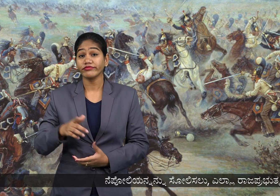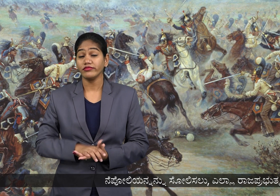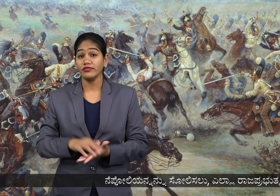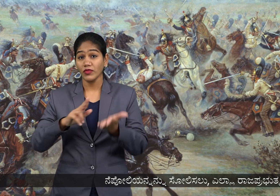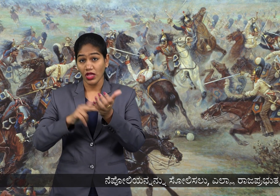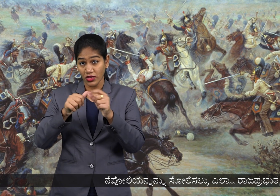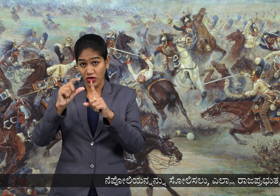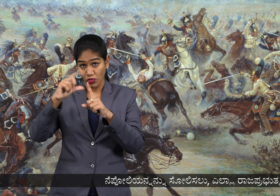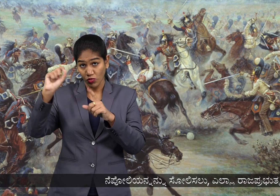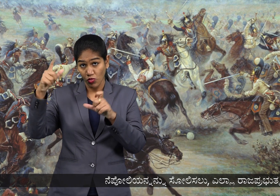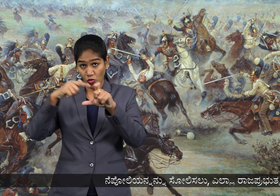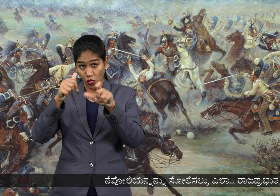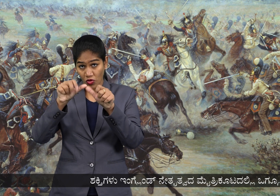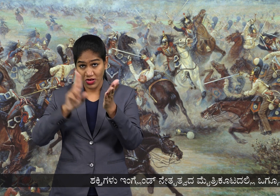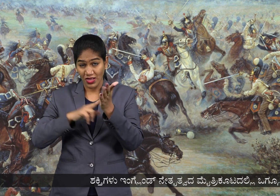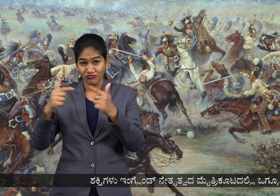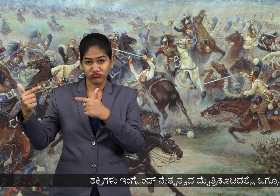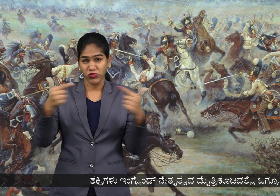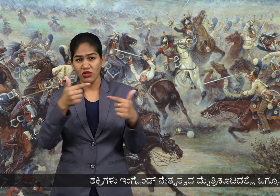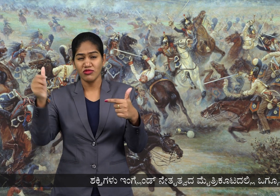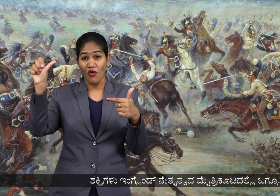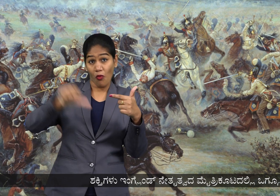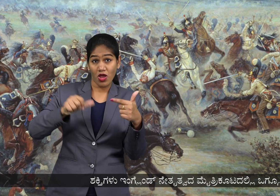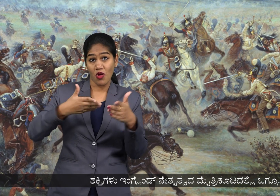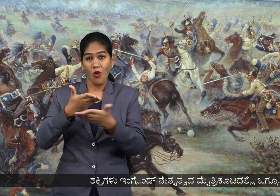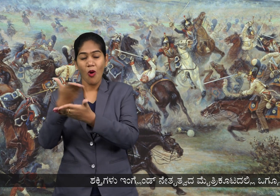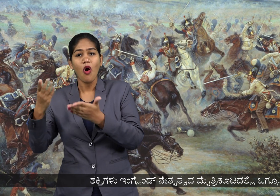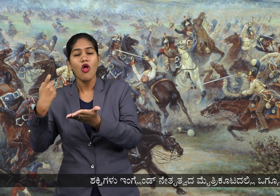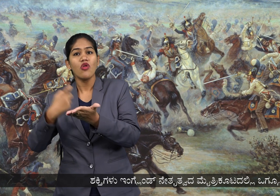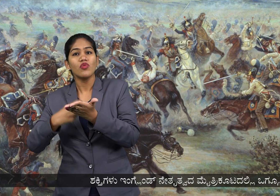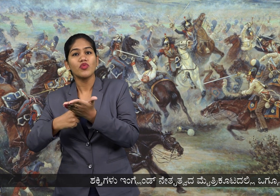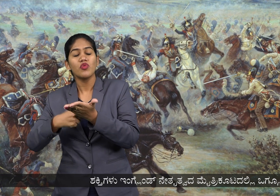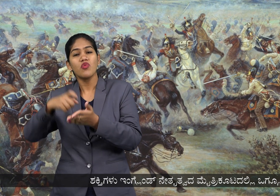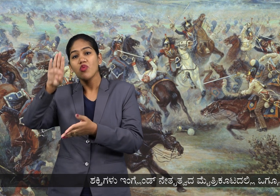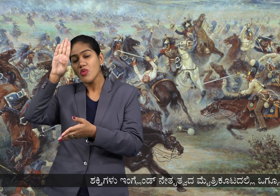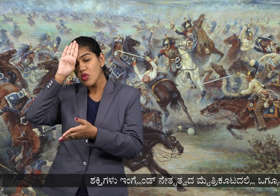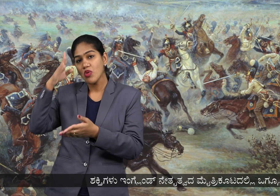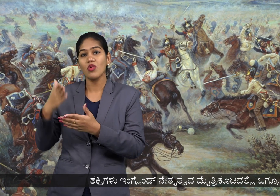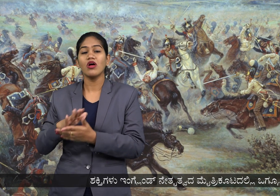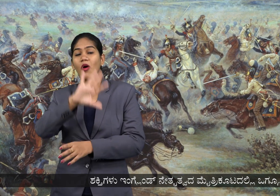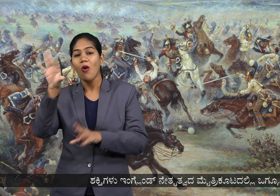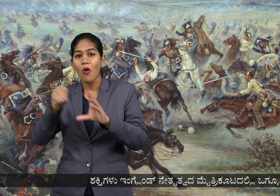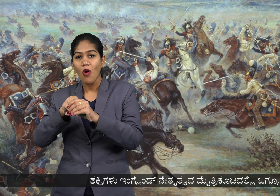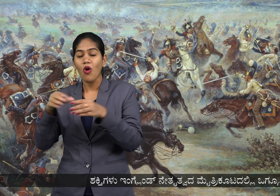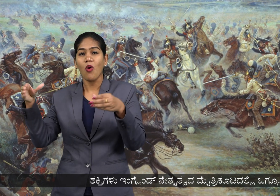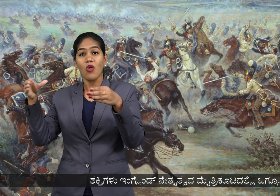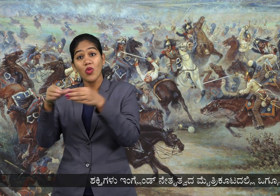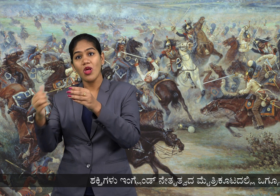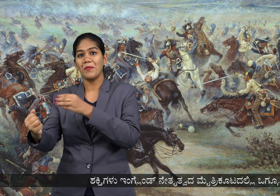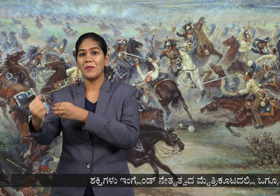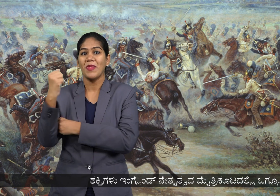ನೆಪೋಲಿಯನ್ನನ್ನ ಸೋಲಿಸಲು ಎಲ್ಲಾ ರಾಜಪ್ರಭುತ್ವದ ಶಕ್ತಿಗಳು ಇಂಗ್ಲೆಂಡ್ ನೇತೃತ್ವದಲ್ಲಿ ಮೈತ್ರಿಕೂಟದಲ್ಲಿ ಒಗ್ಗೂಡಿದವು.